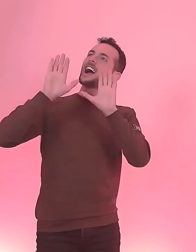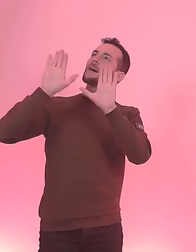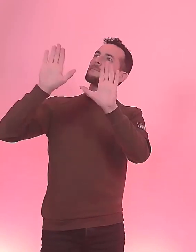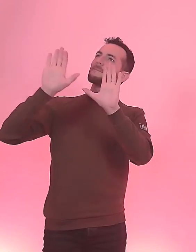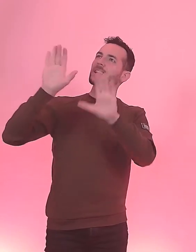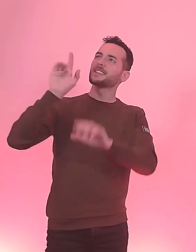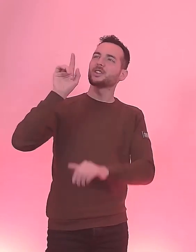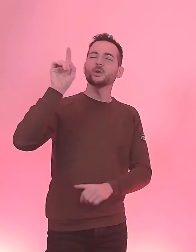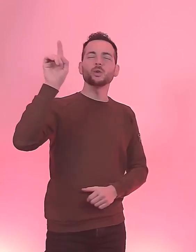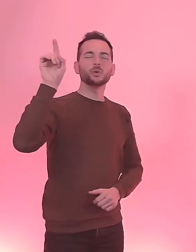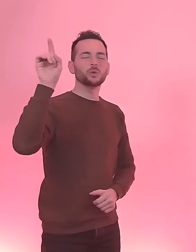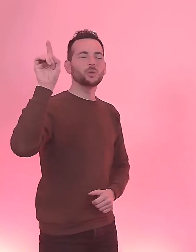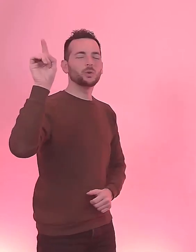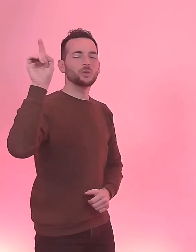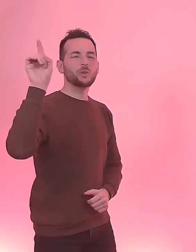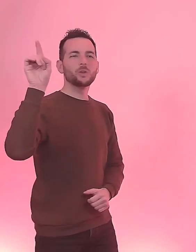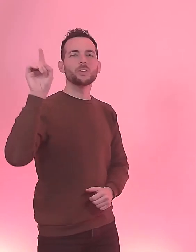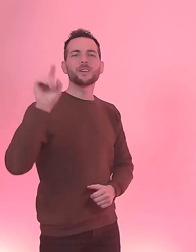onzin